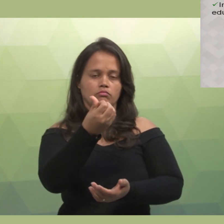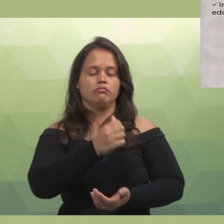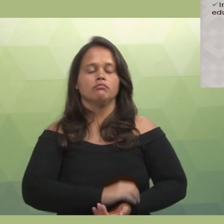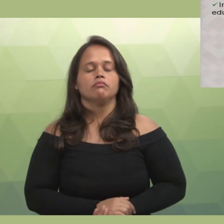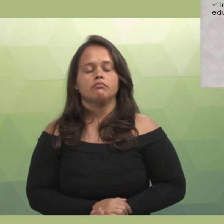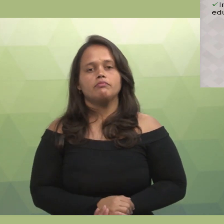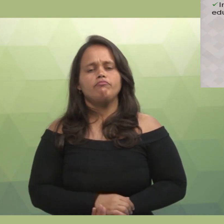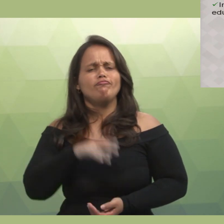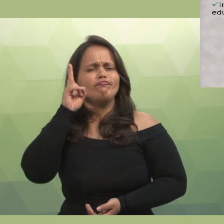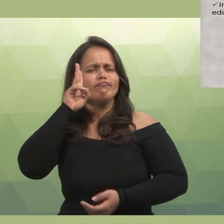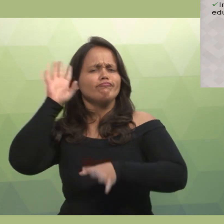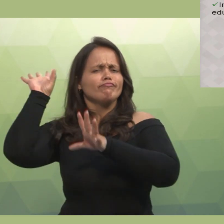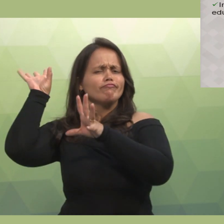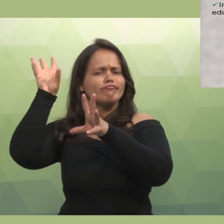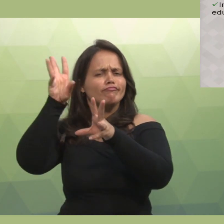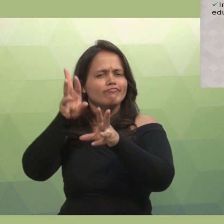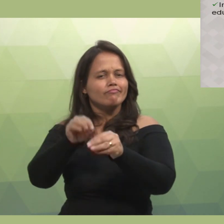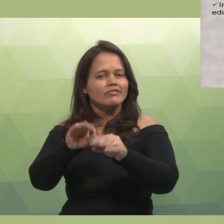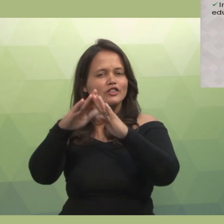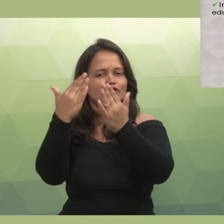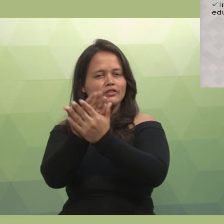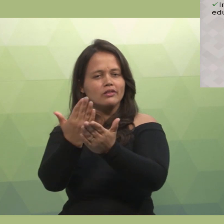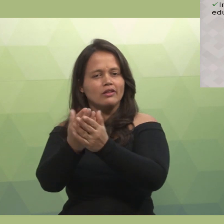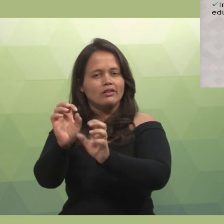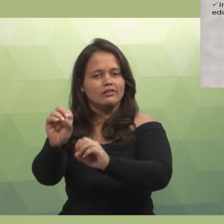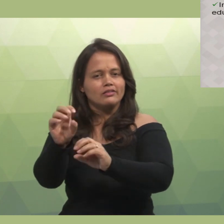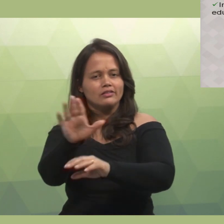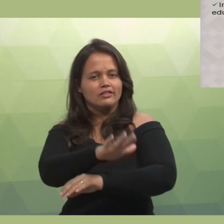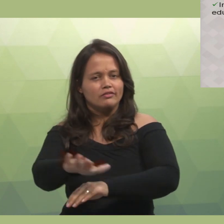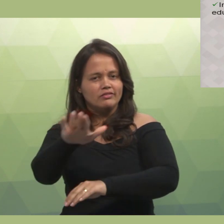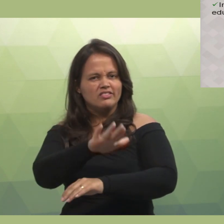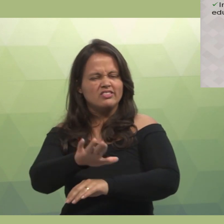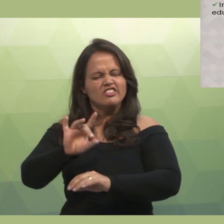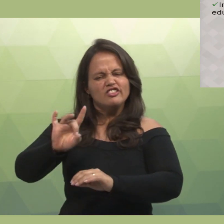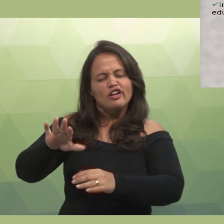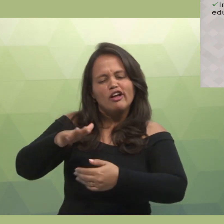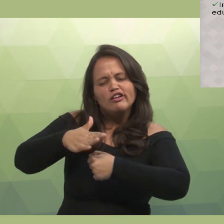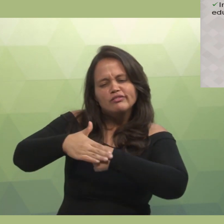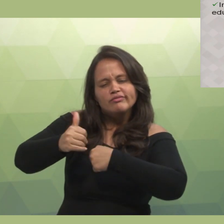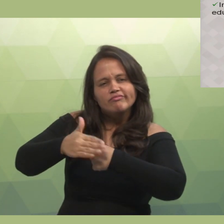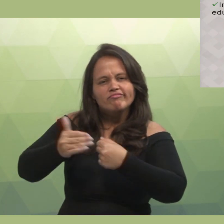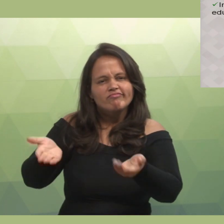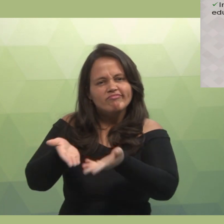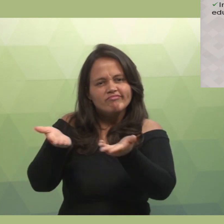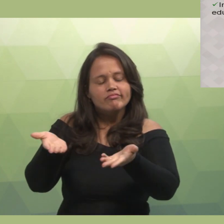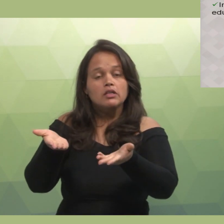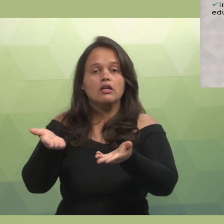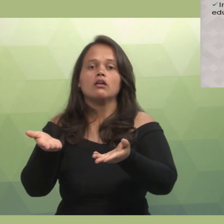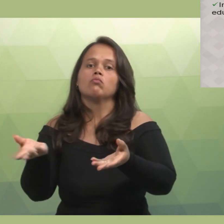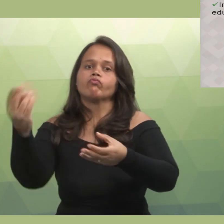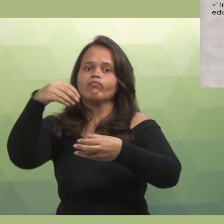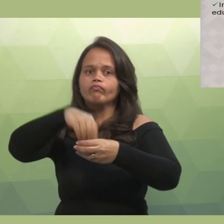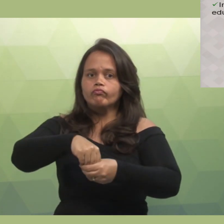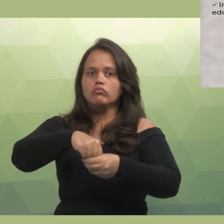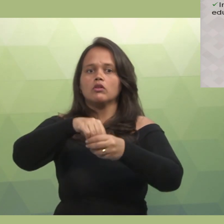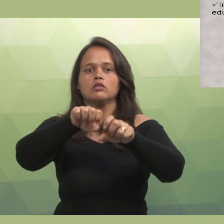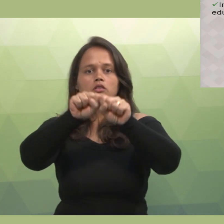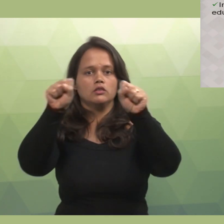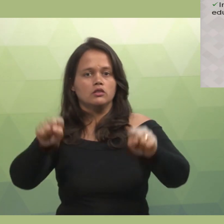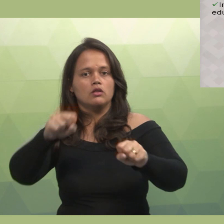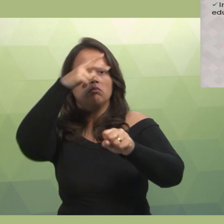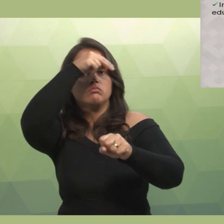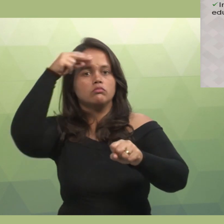Historicamente, as instituições de educação infantil eram vistas como de amparo e assistência. Assim, integrá-las aos sistemas municipais de